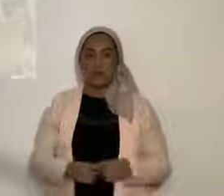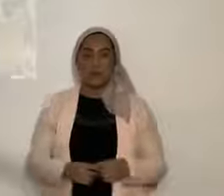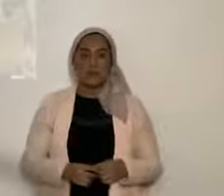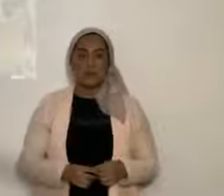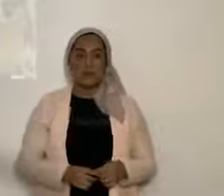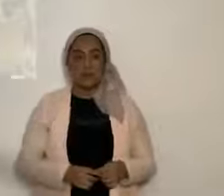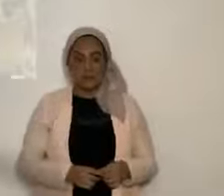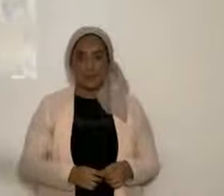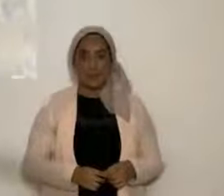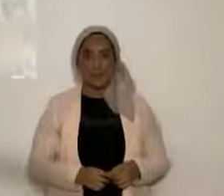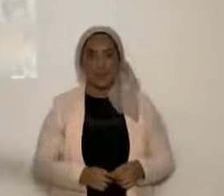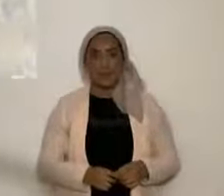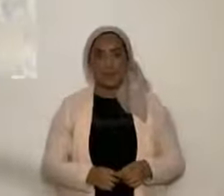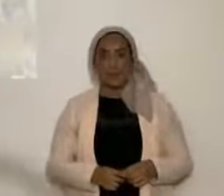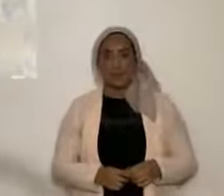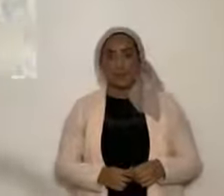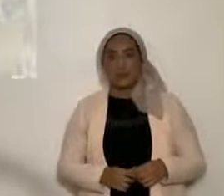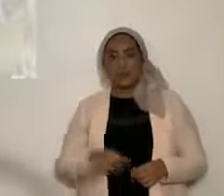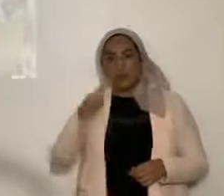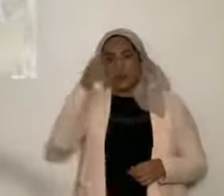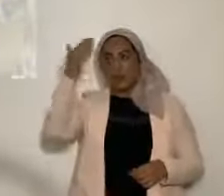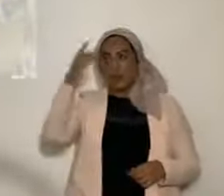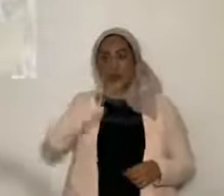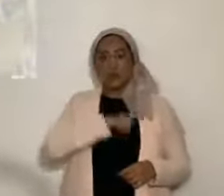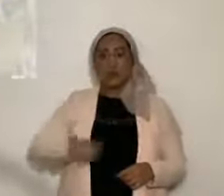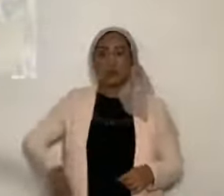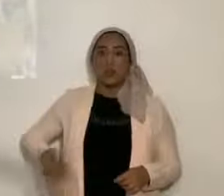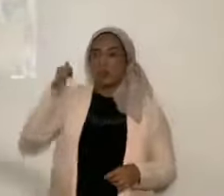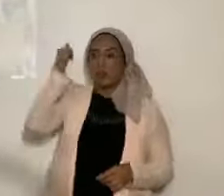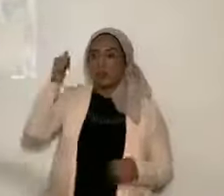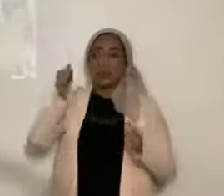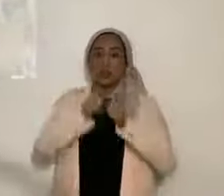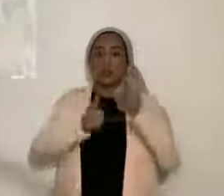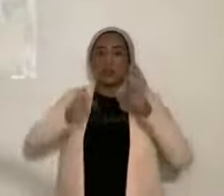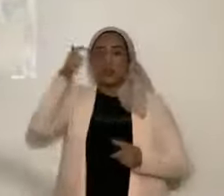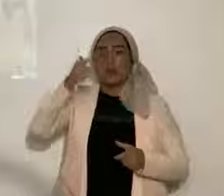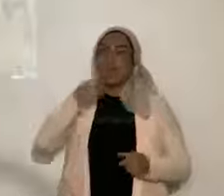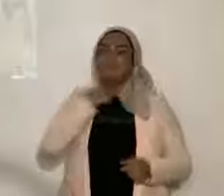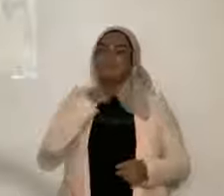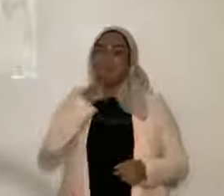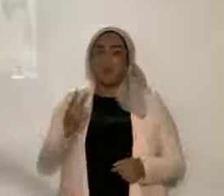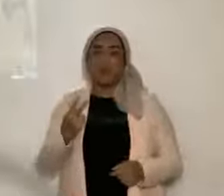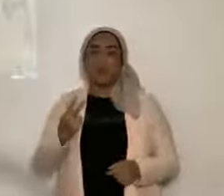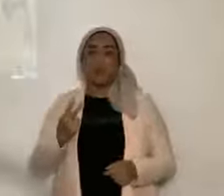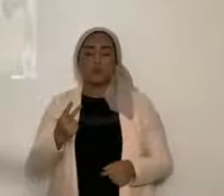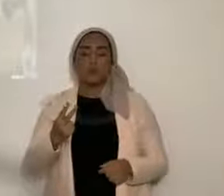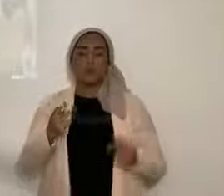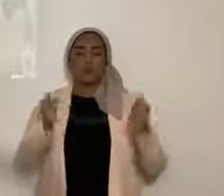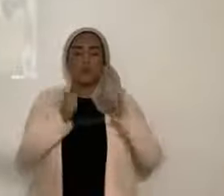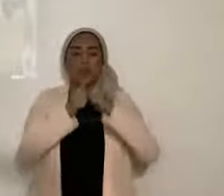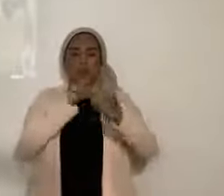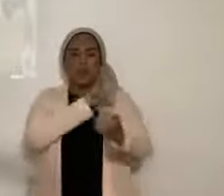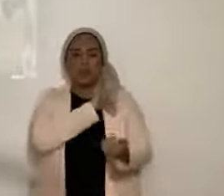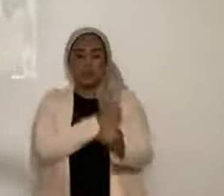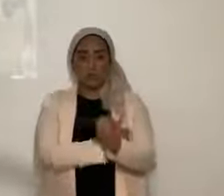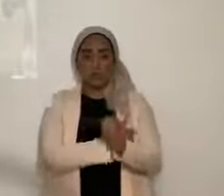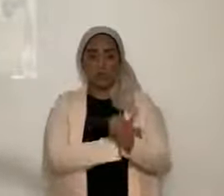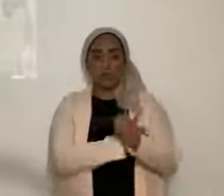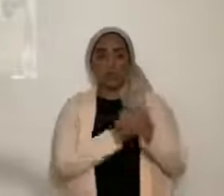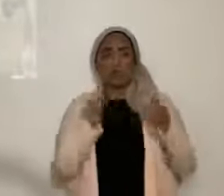¿Cómo ves? Porque el Señor mismo, con voz de mando, con autoridad, a eso se